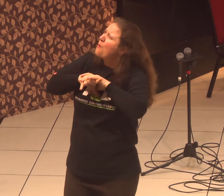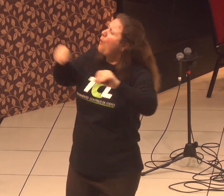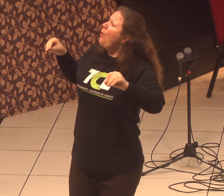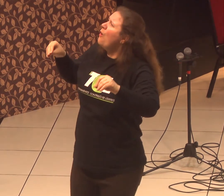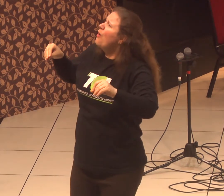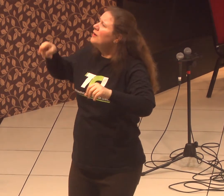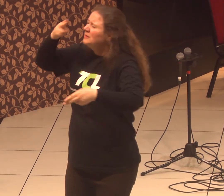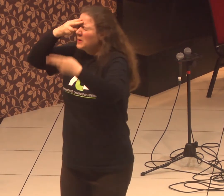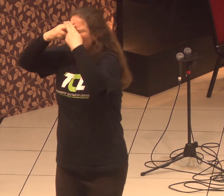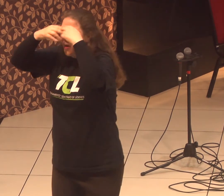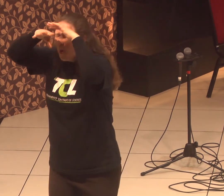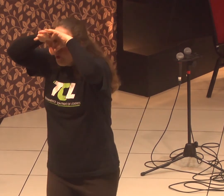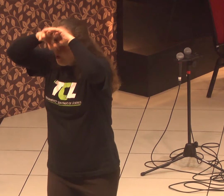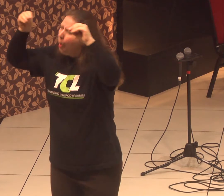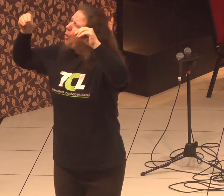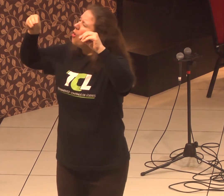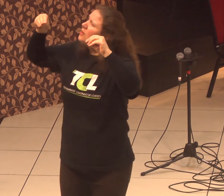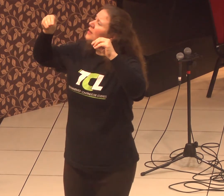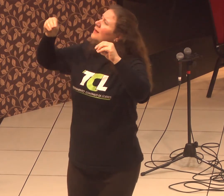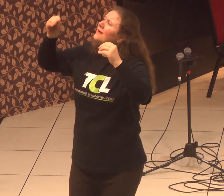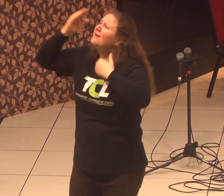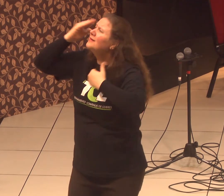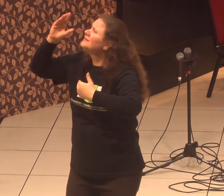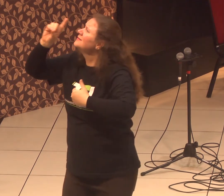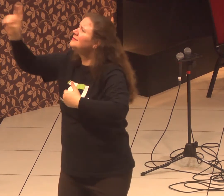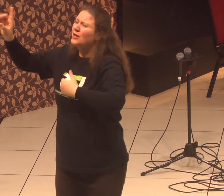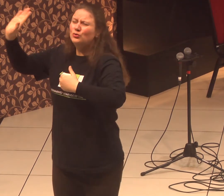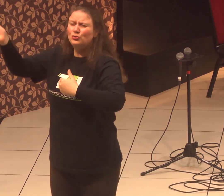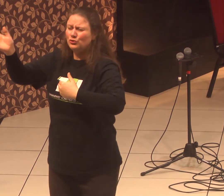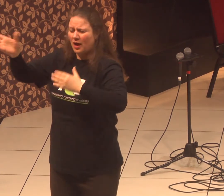O nome de Jesus foi conhecido, honrado e glorificado, porque houve